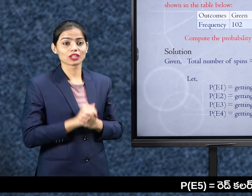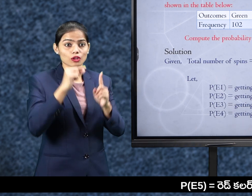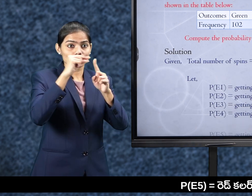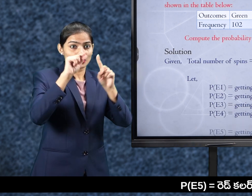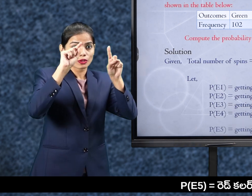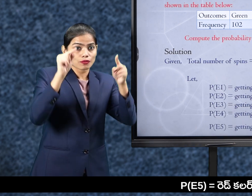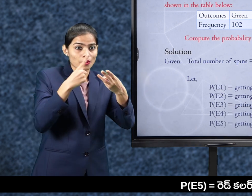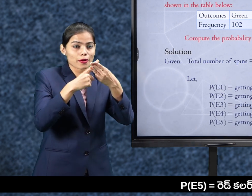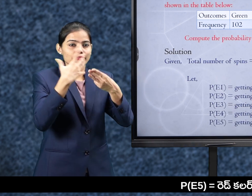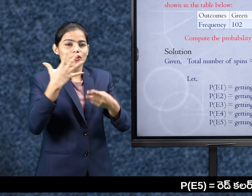PE5 అంటే రెడ్ కలర్ రావటం.